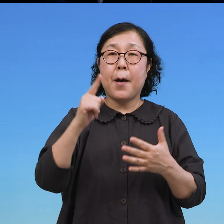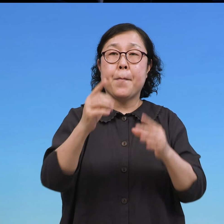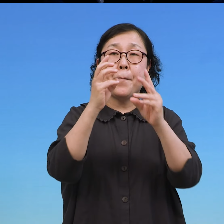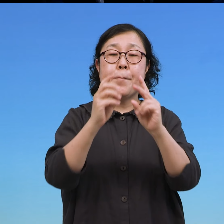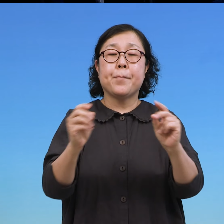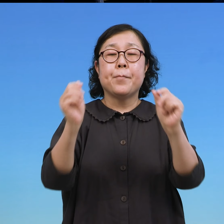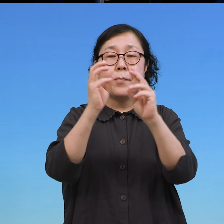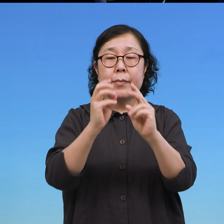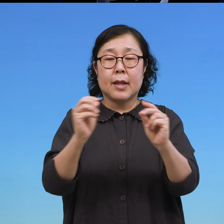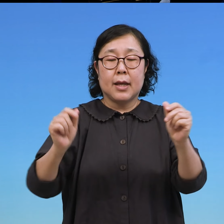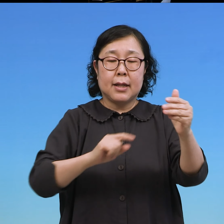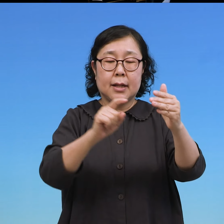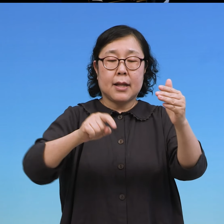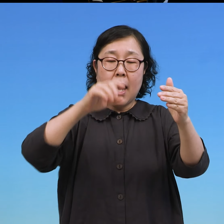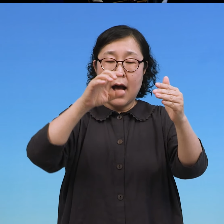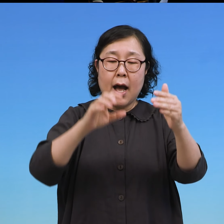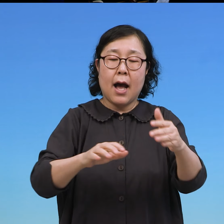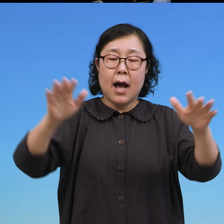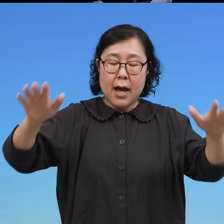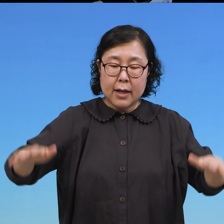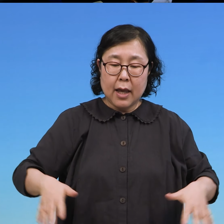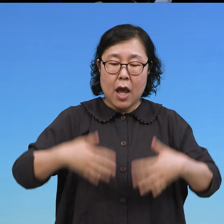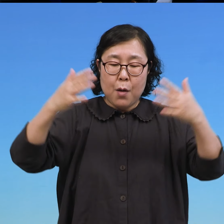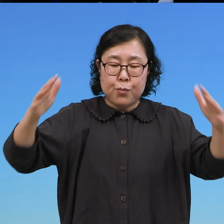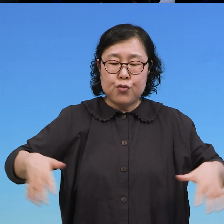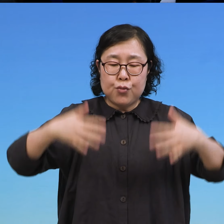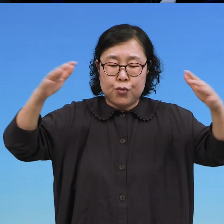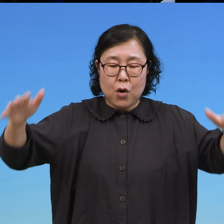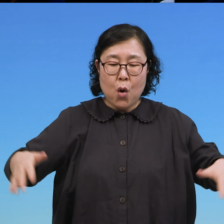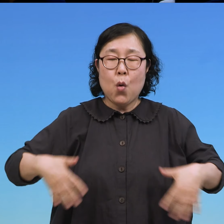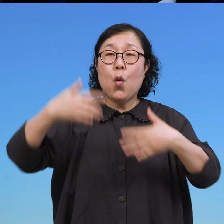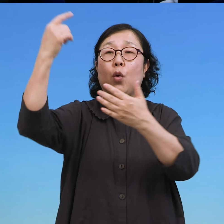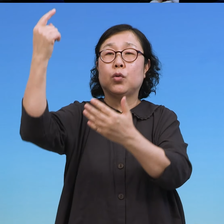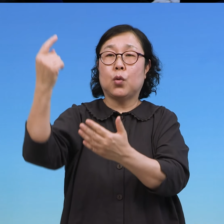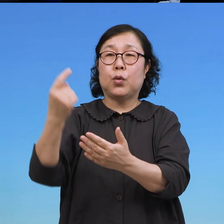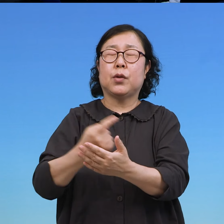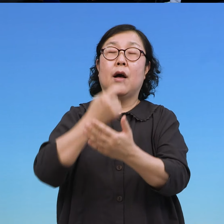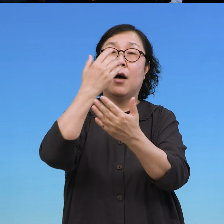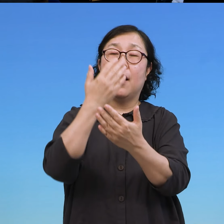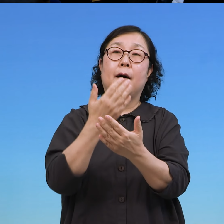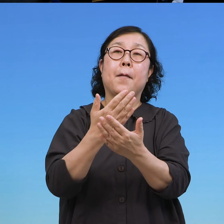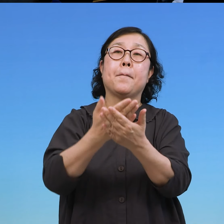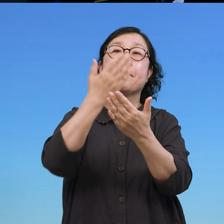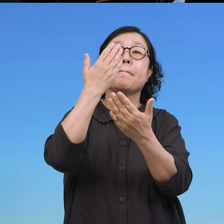꿈꾸며 찬양합니다. 이 땅에 불어오소서.